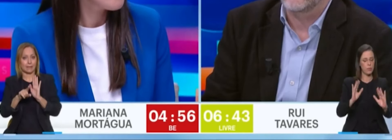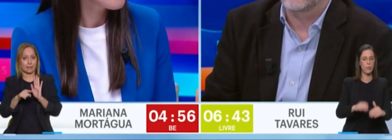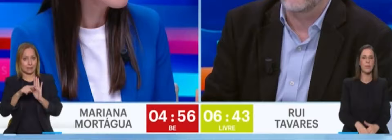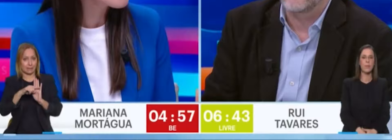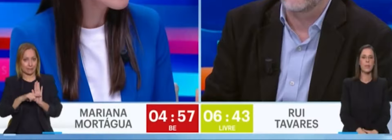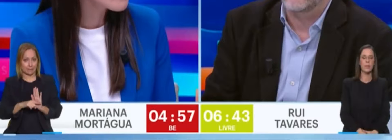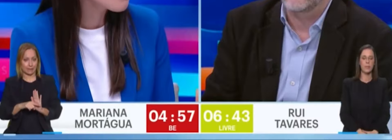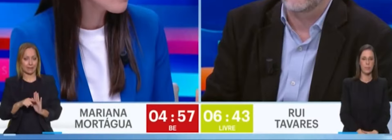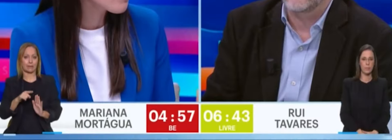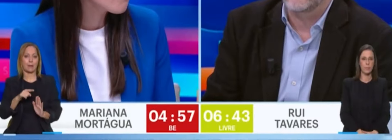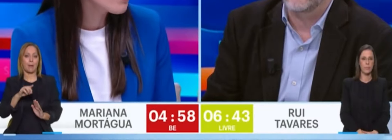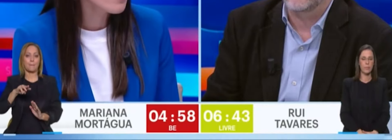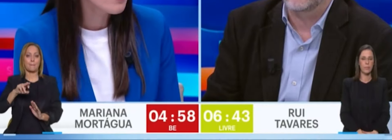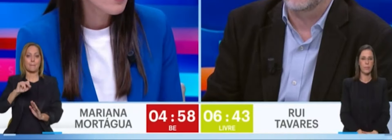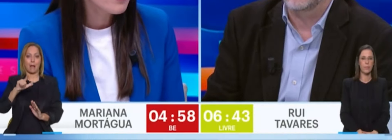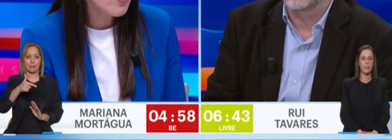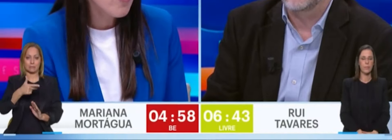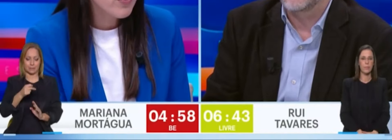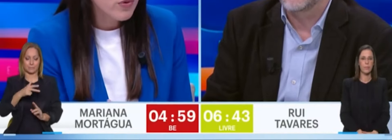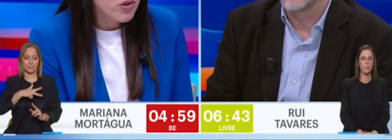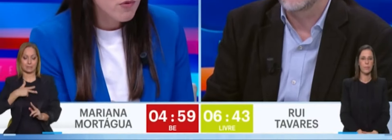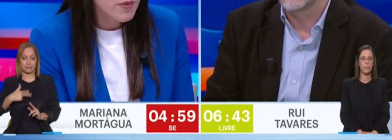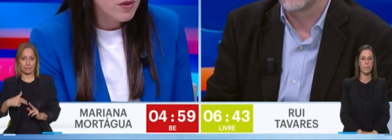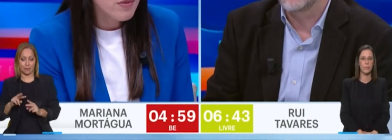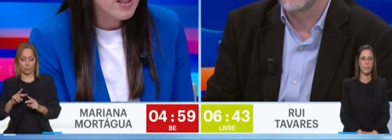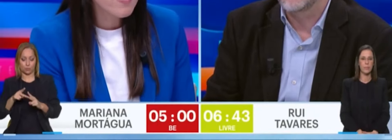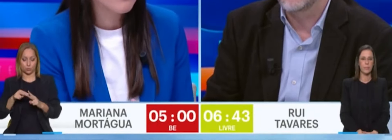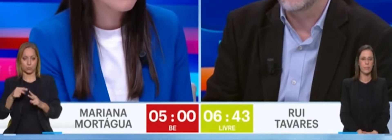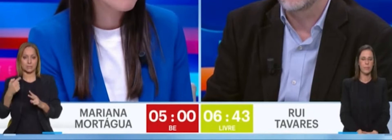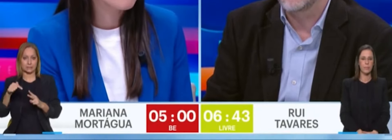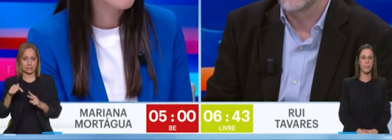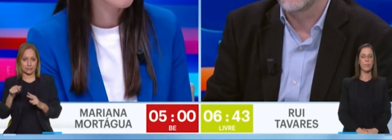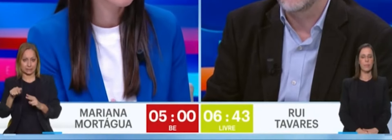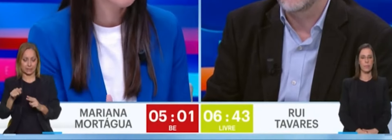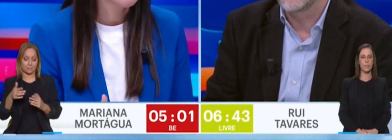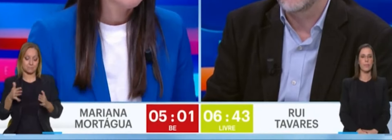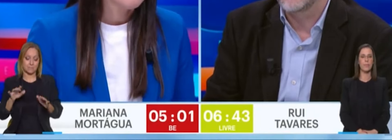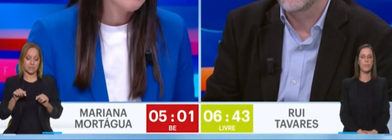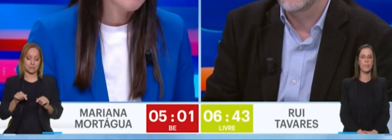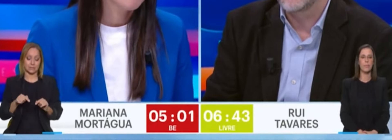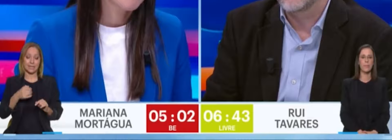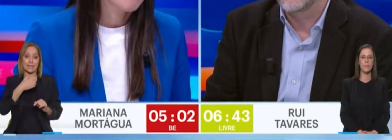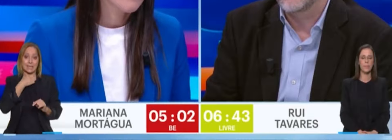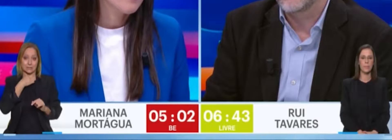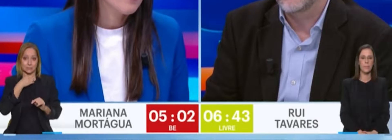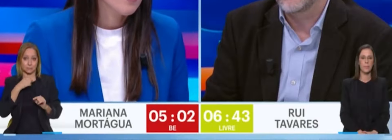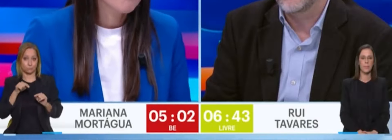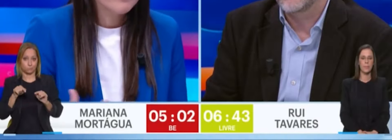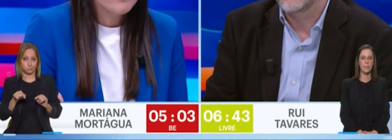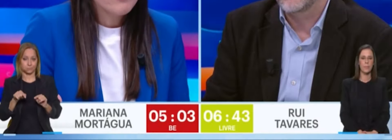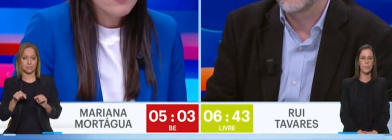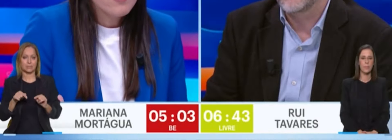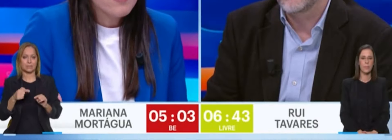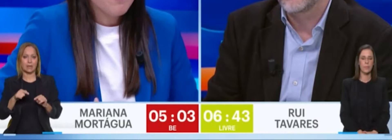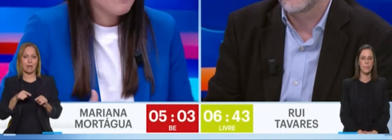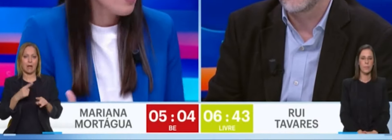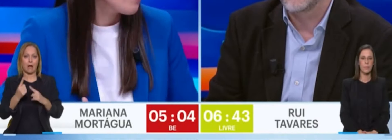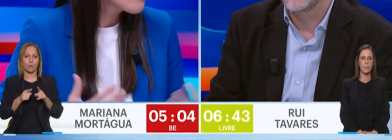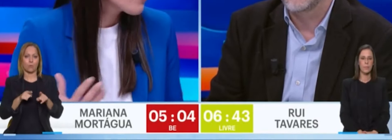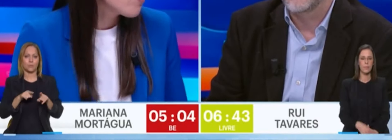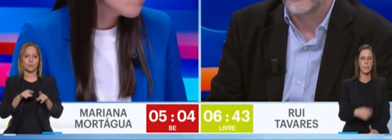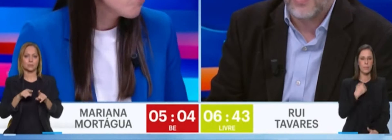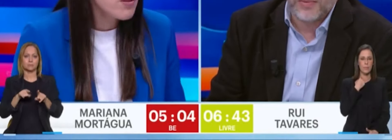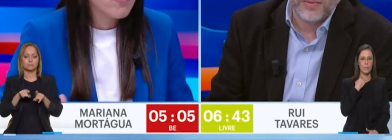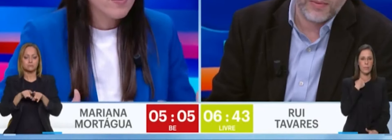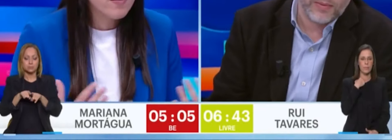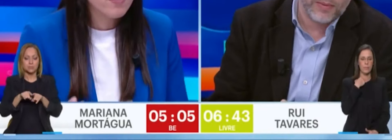tem tem derrogações para esta medida e é óbvio quando estamos perante uma crise destas dimensões há há políticas que T que se adaptar à